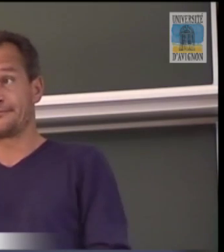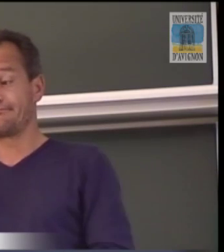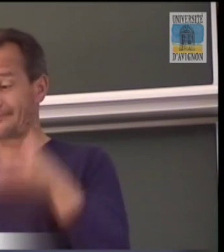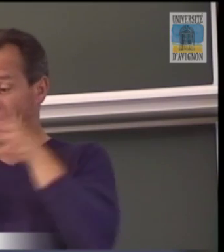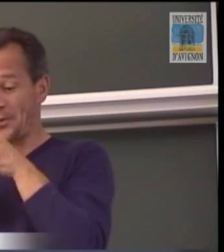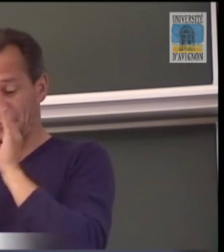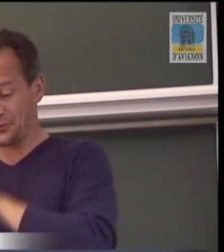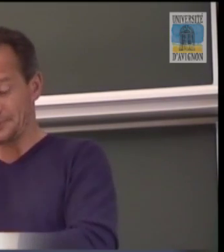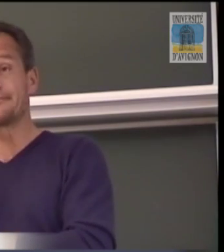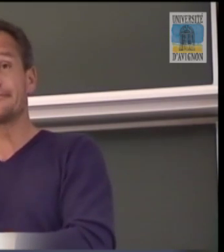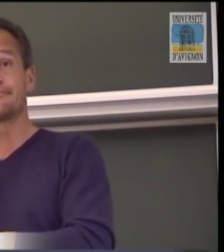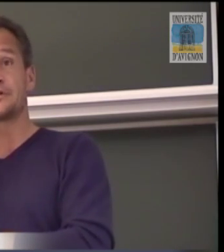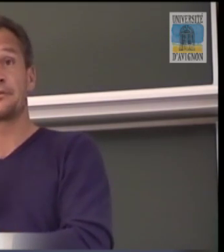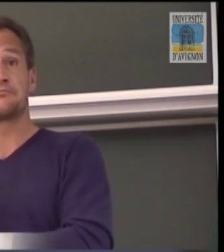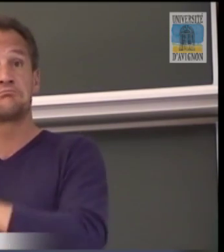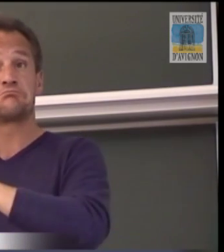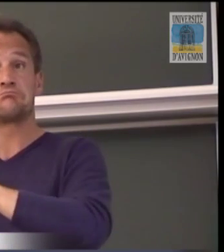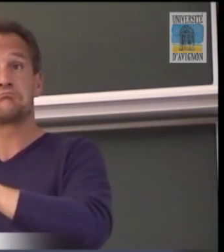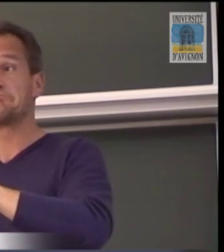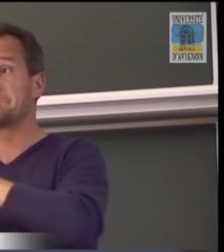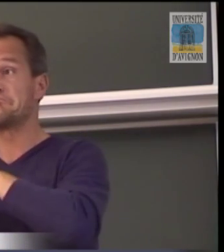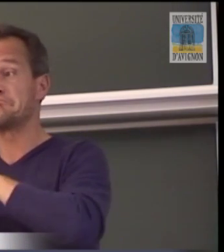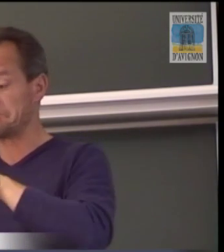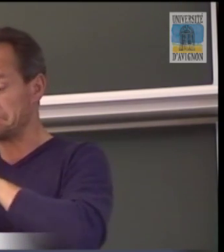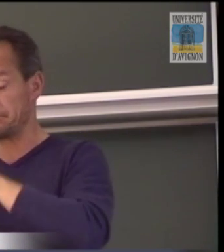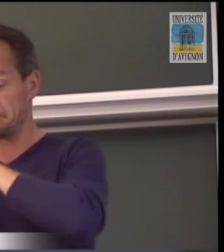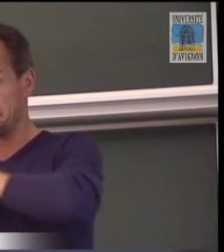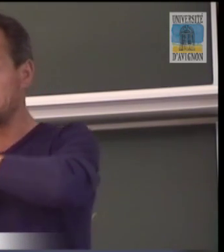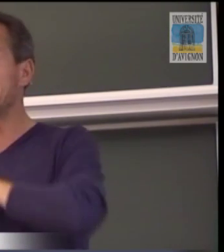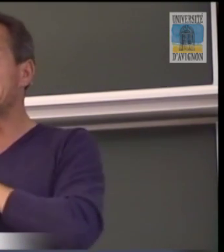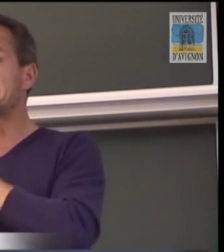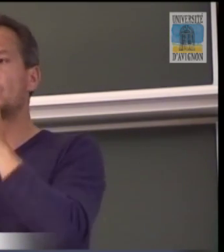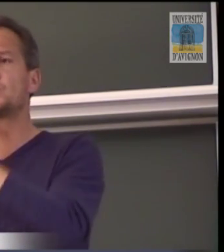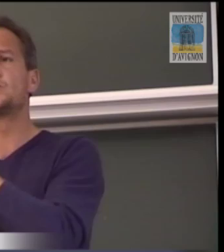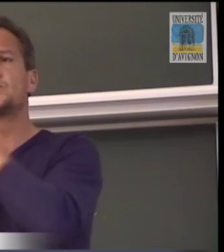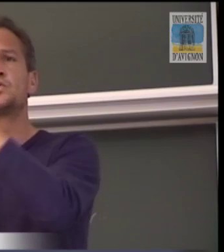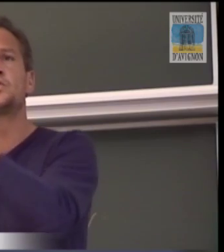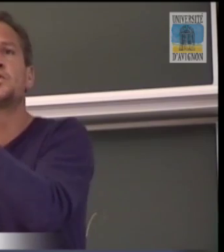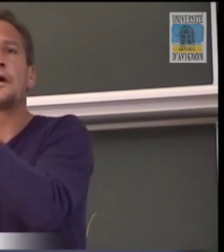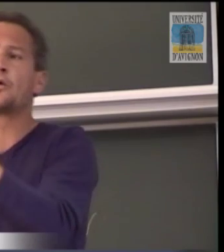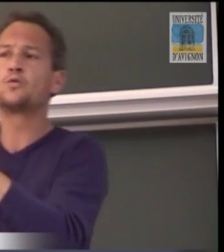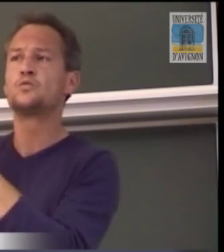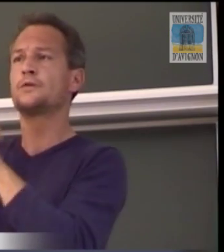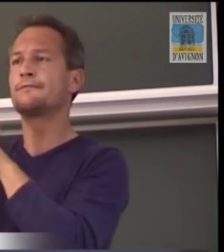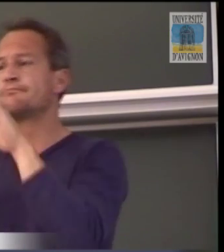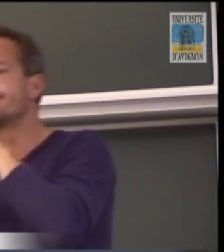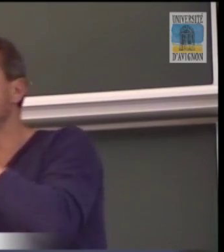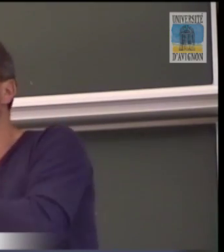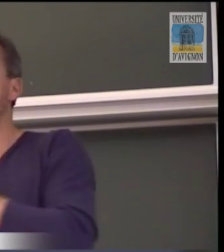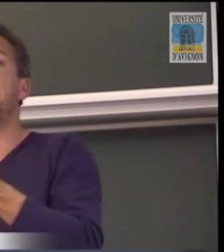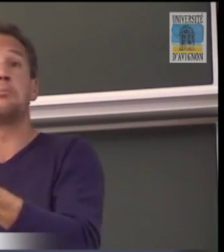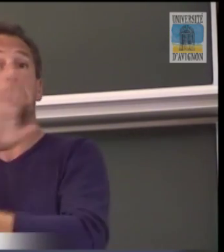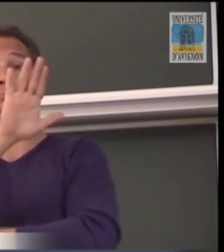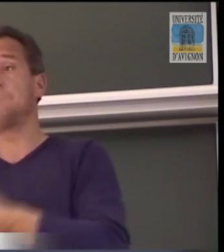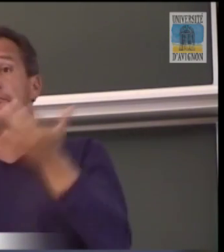incontestablement. Et cela a duré pendant 2-3 ans où nous étions des clandestins. Même au ministère de la